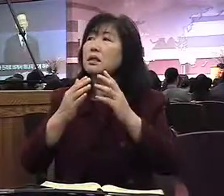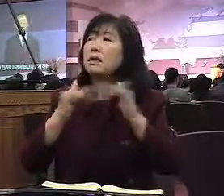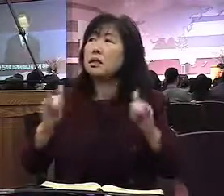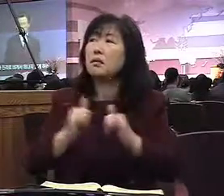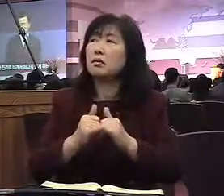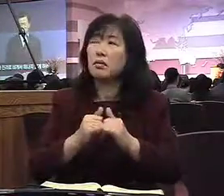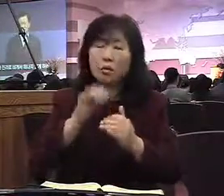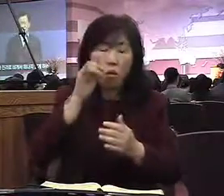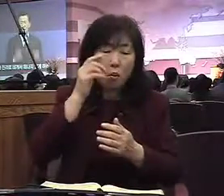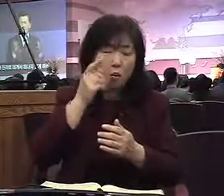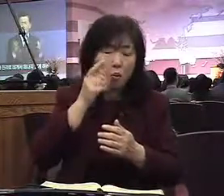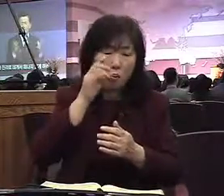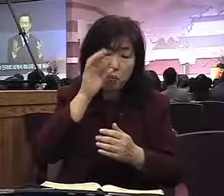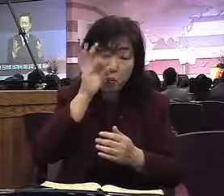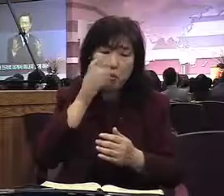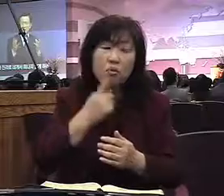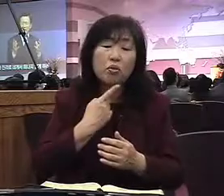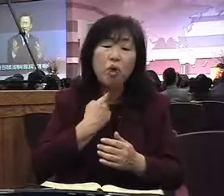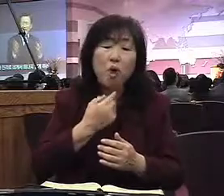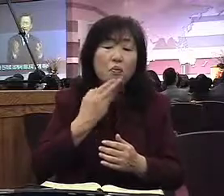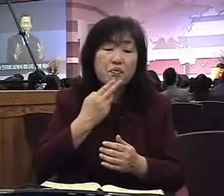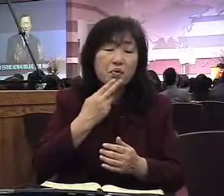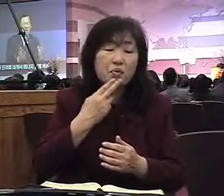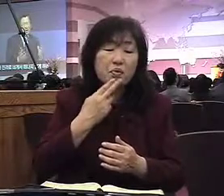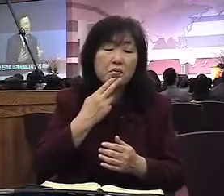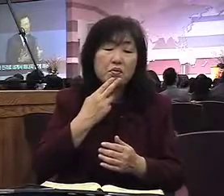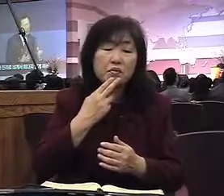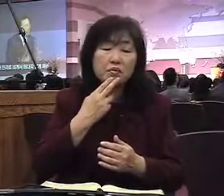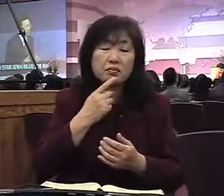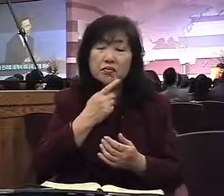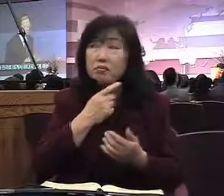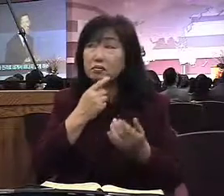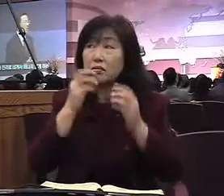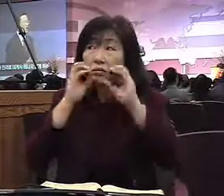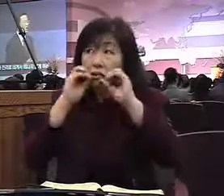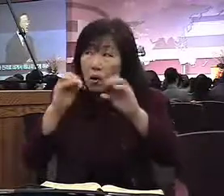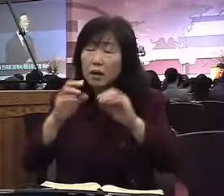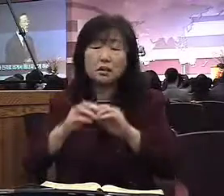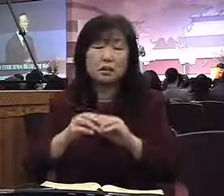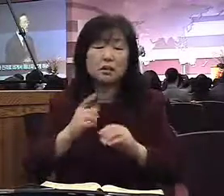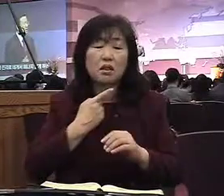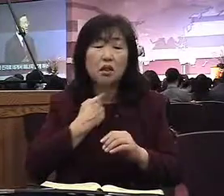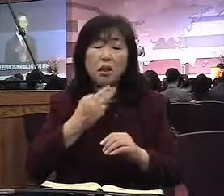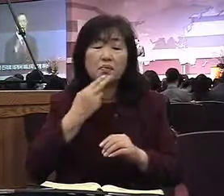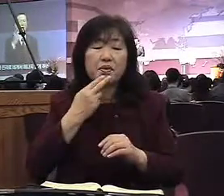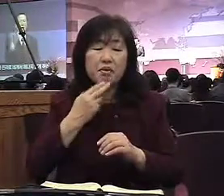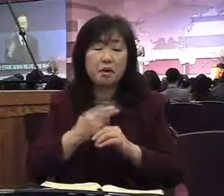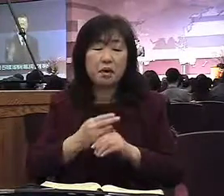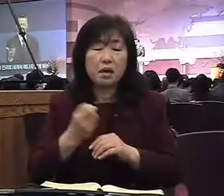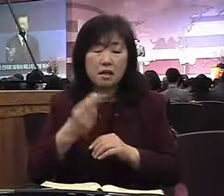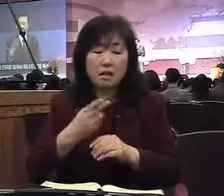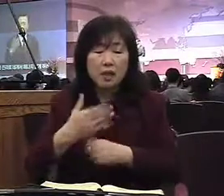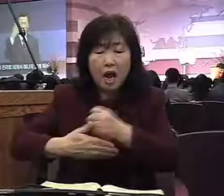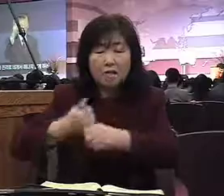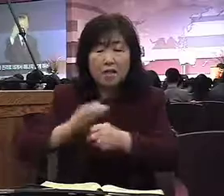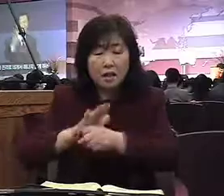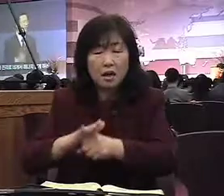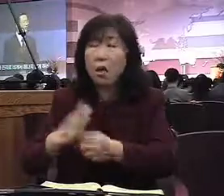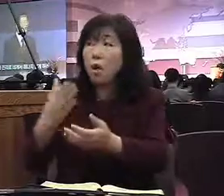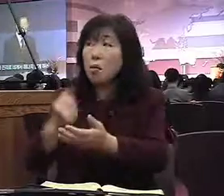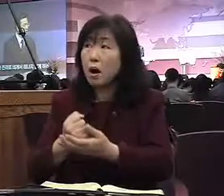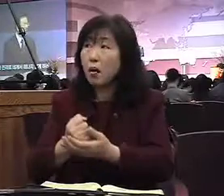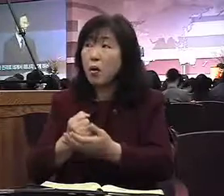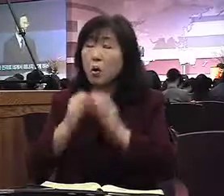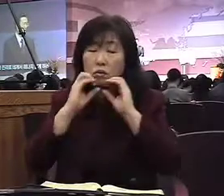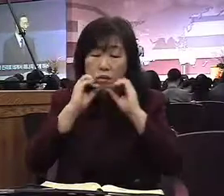없고 경험한 적도 없습니다. 그러나 여러분들이 받은 그 하나님의 사랑을 다시 전해받음으로 인해서 그들이 하나님께 나오게 되고 하나님 믿게